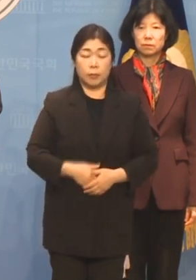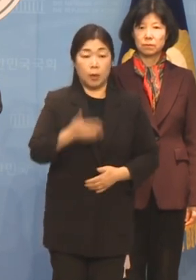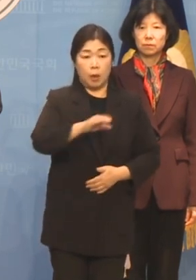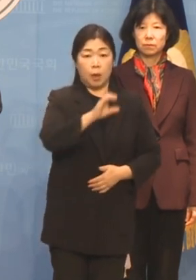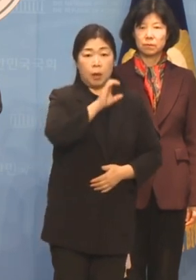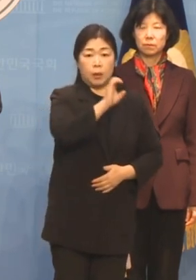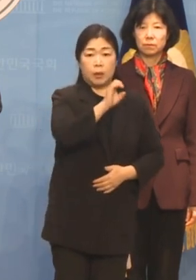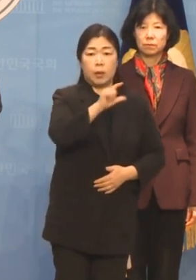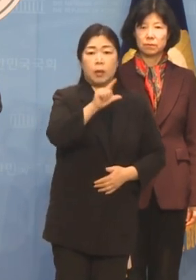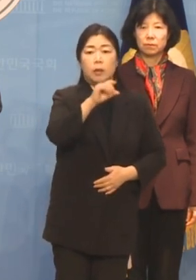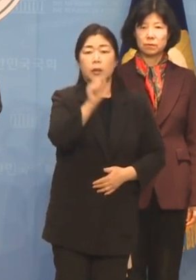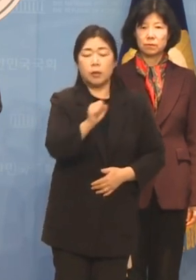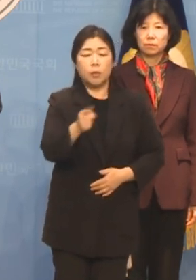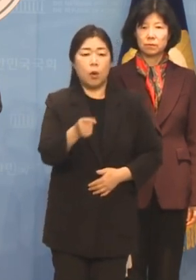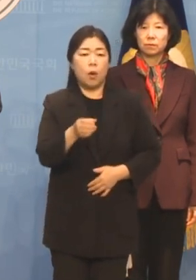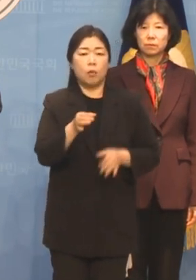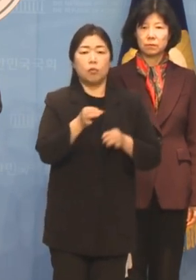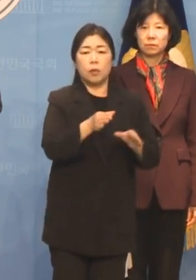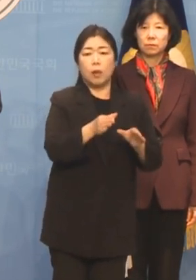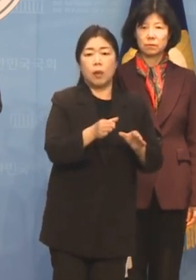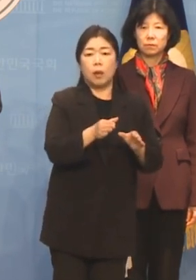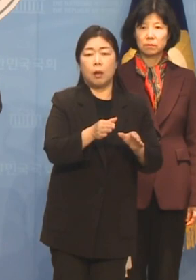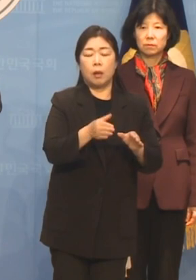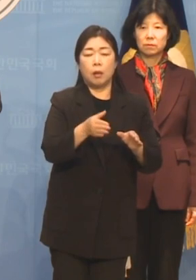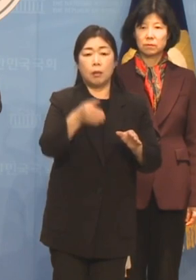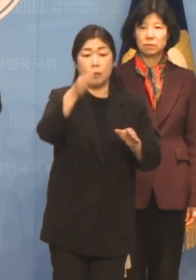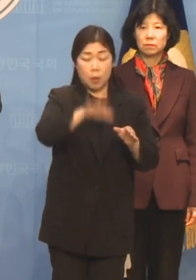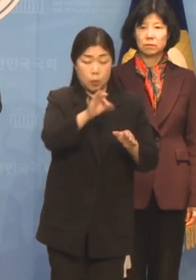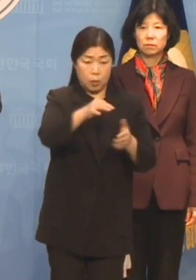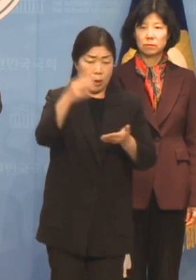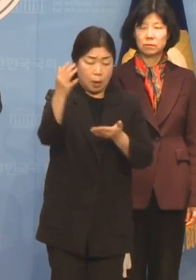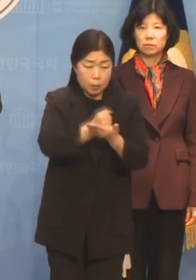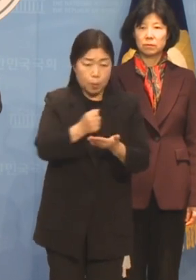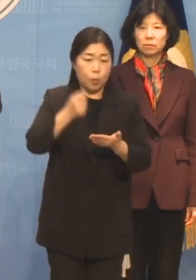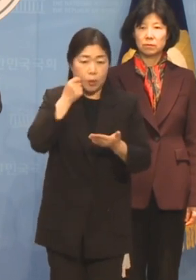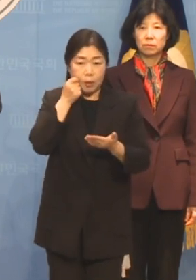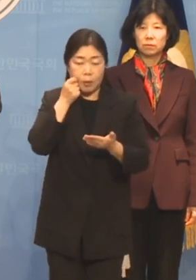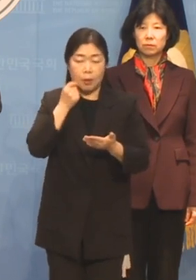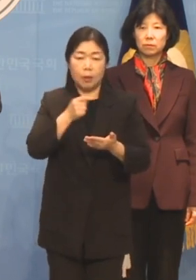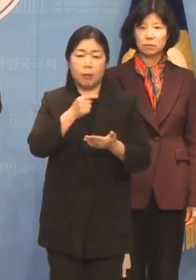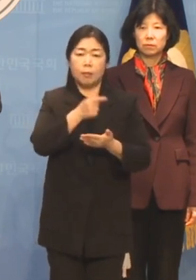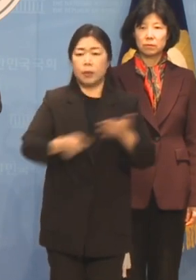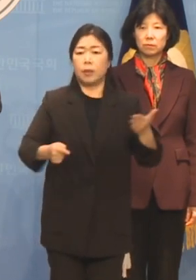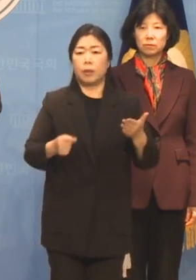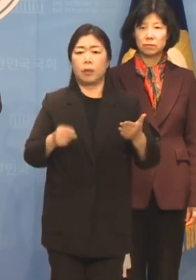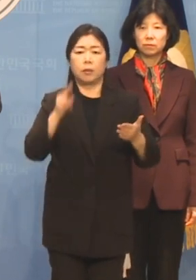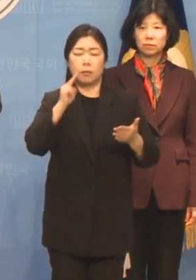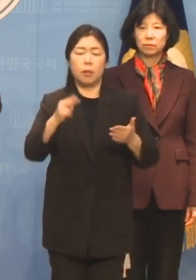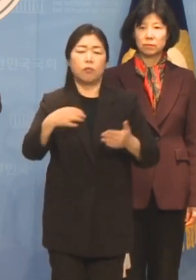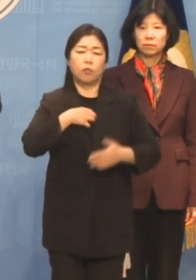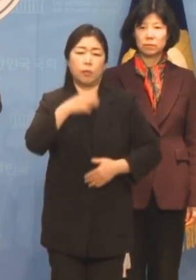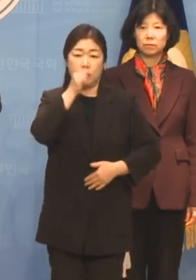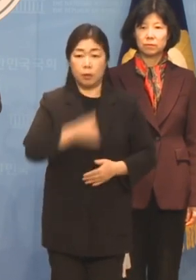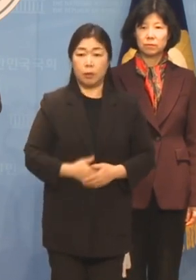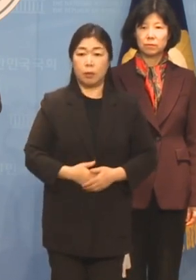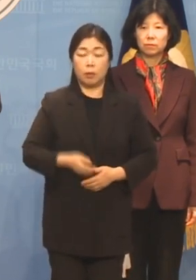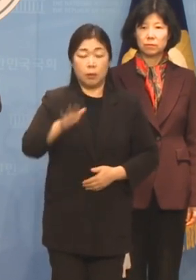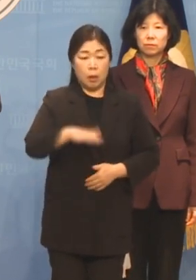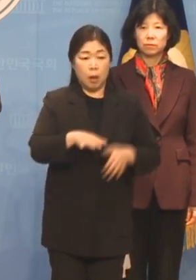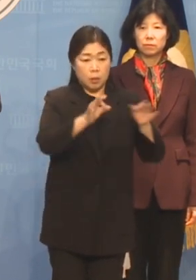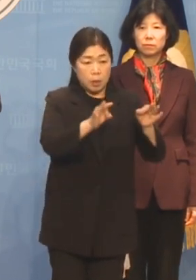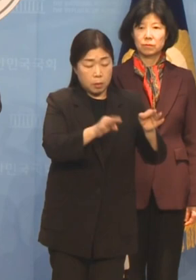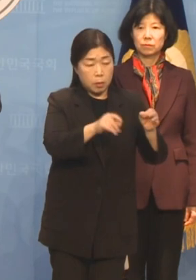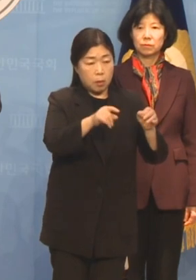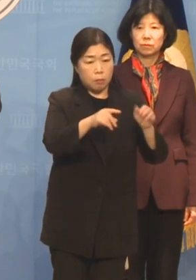파생 상품입니다. 피해자 모두는 은행에서 판매한 상품이기에 안심하고 상품을 매수했던